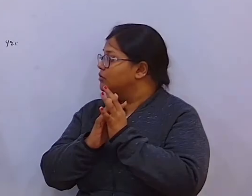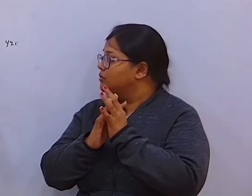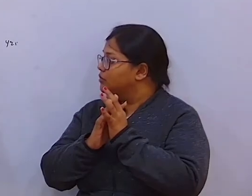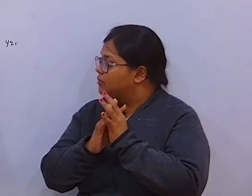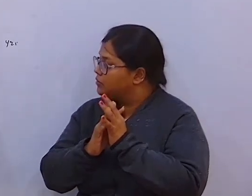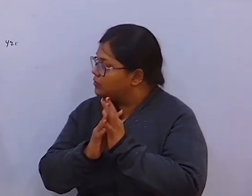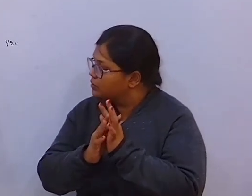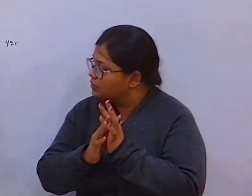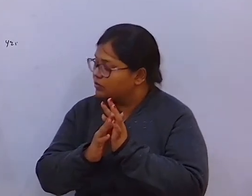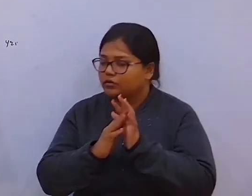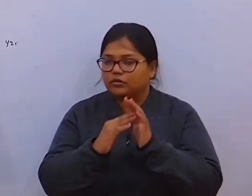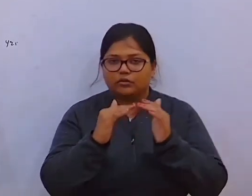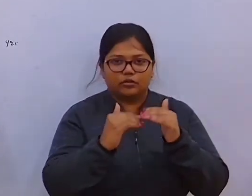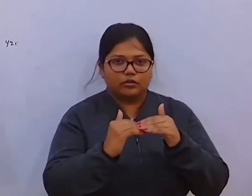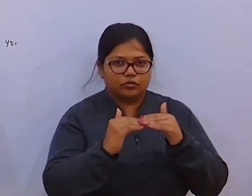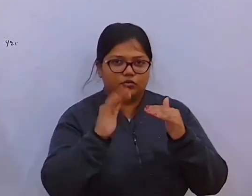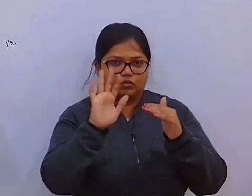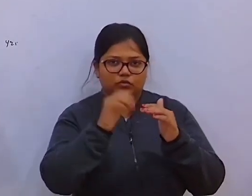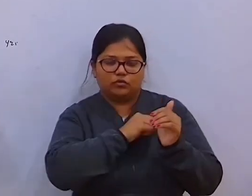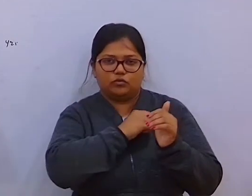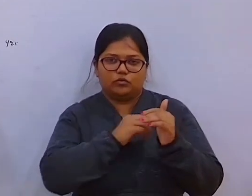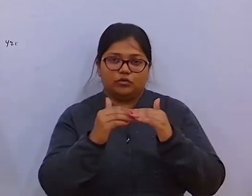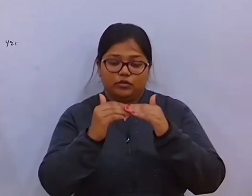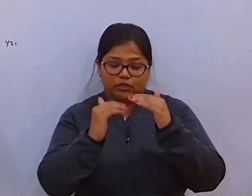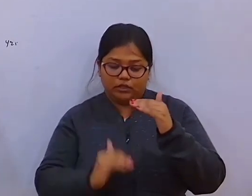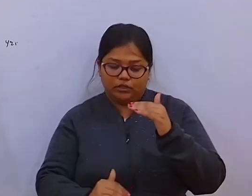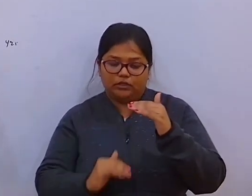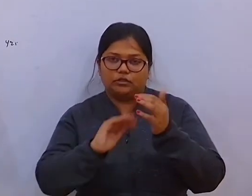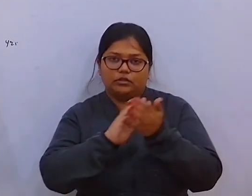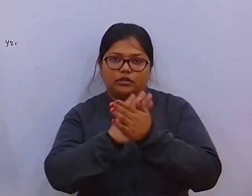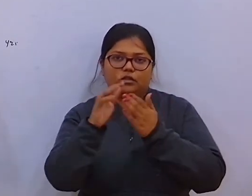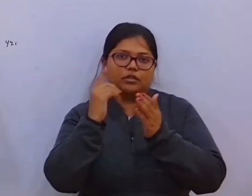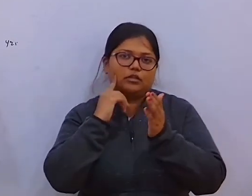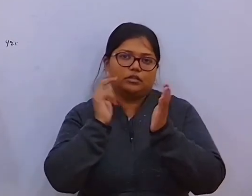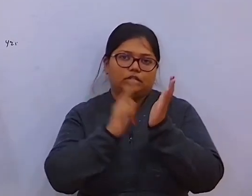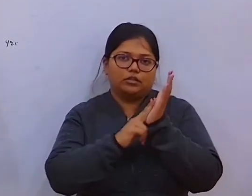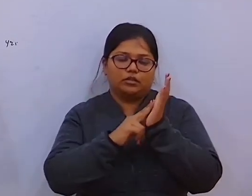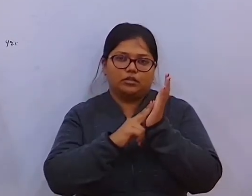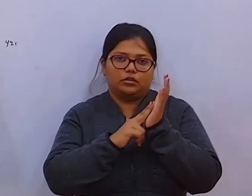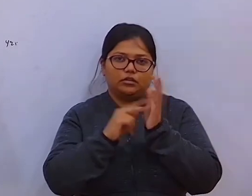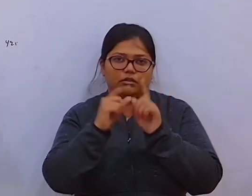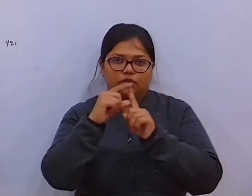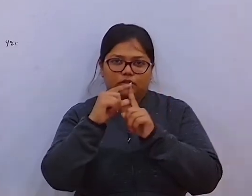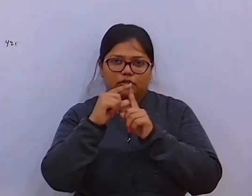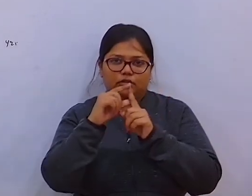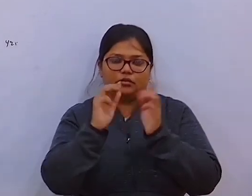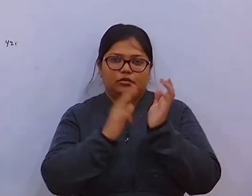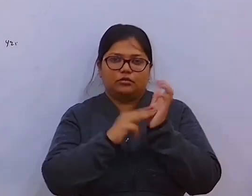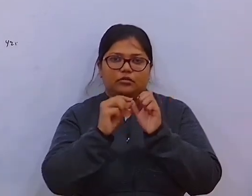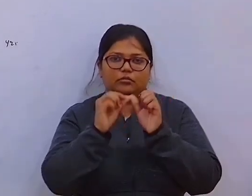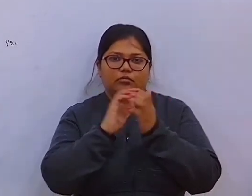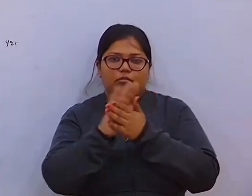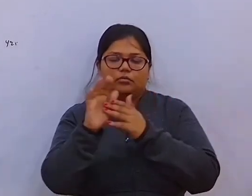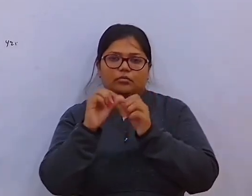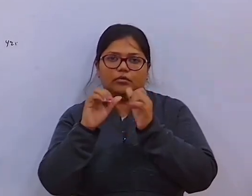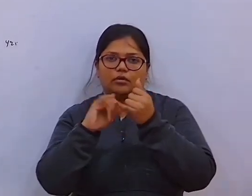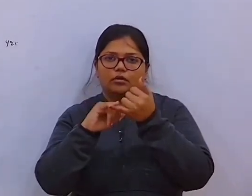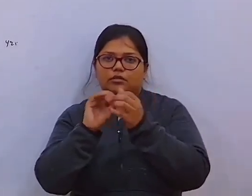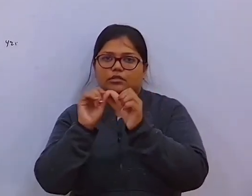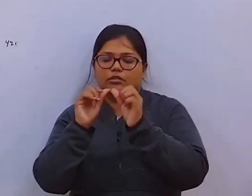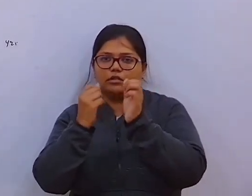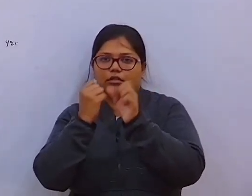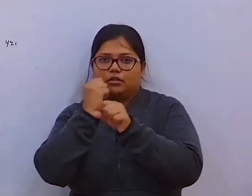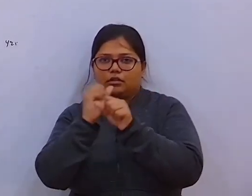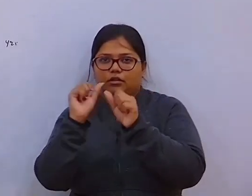पवने चलती रहती हैं, निम्न वायु दाब वाली, मतलब लो प्रेशर वाली। अभी समझ लो ना, अभी मैं कुछ लिखा नहीं रही